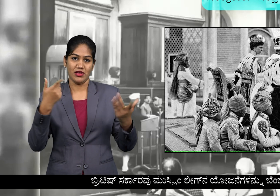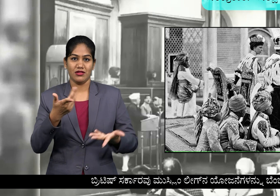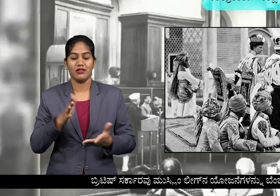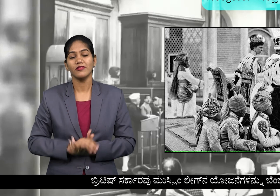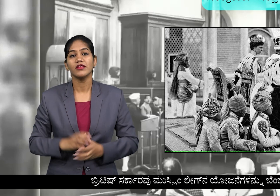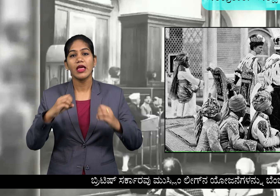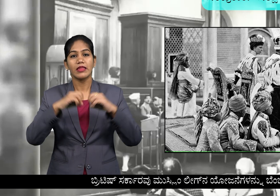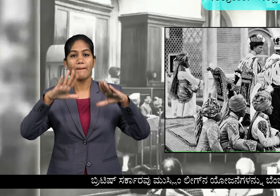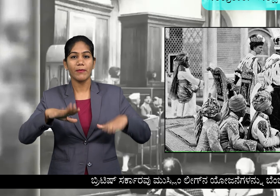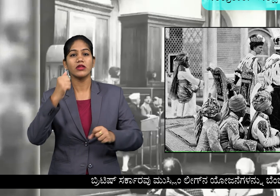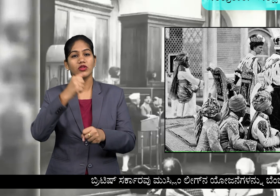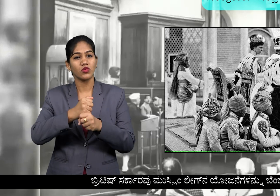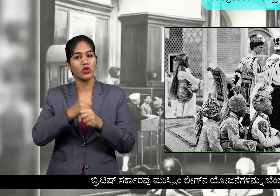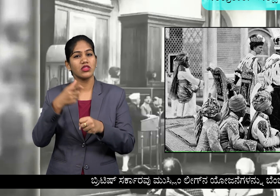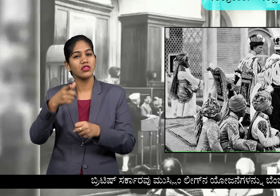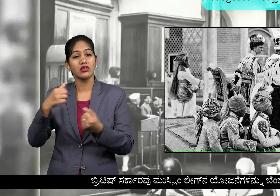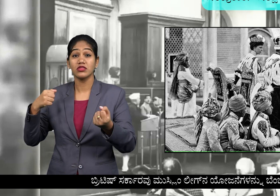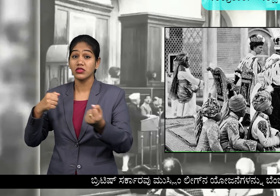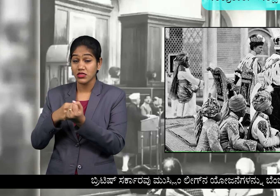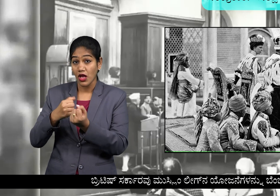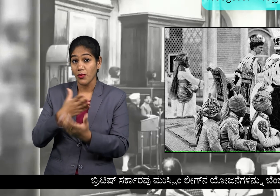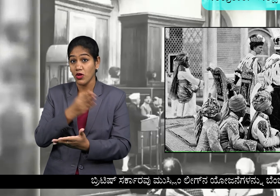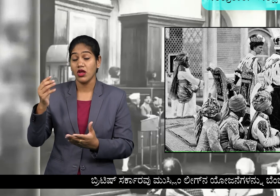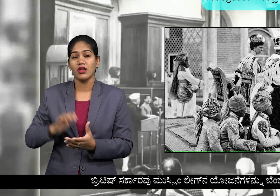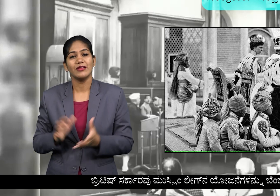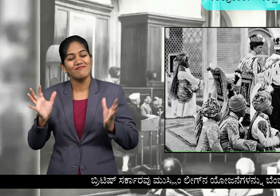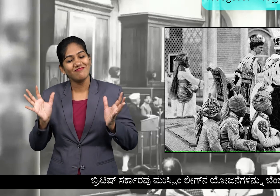ಲೀಗ್ನ ಯೋಜನೆಗಳನ್ನು ಬೆಂಬಲಿಸಿತು ಮತ್ತು